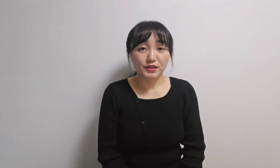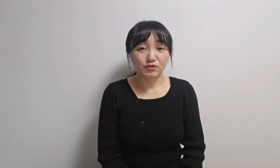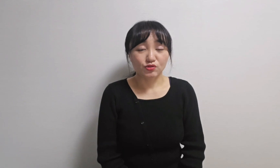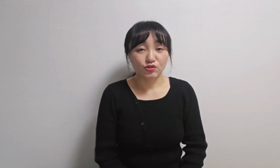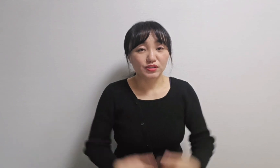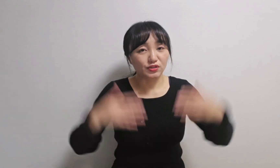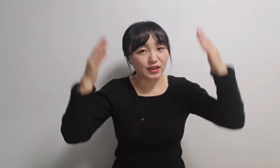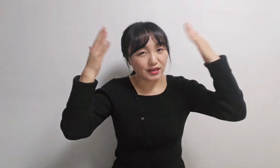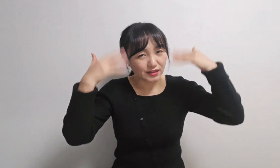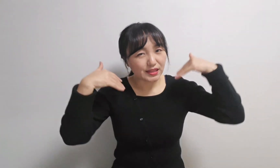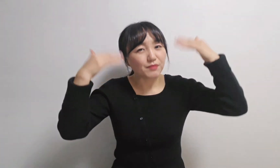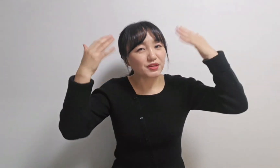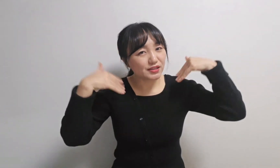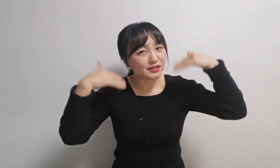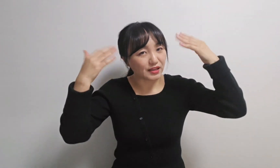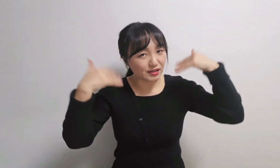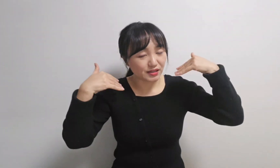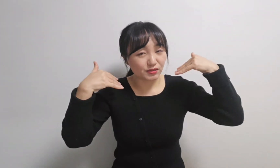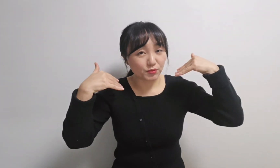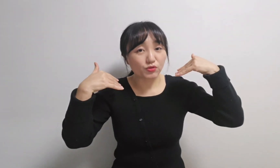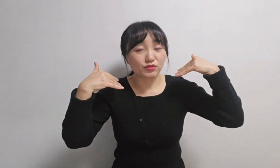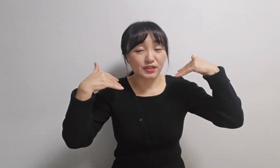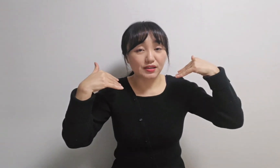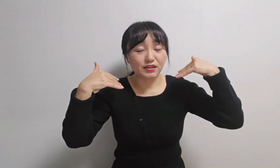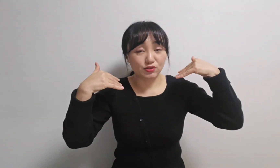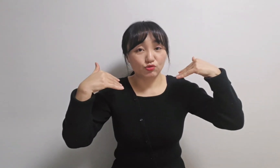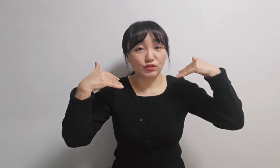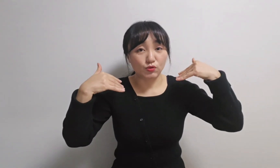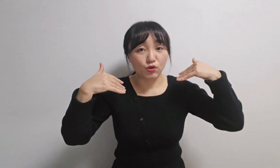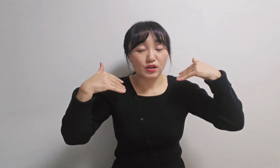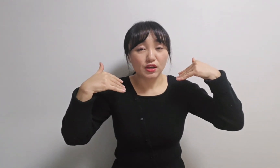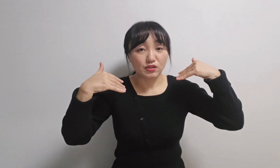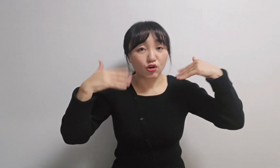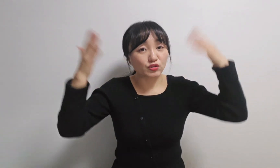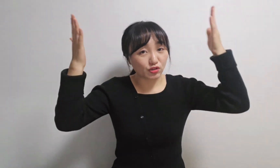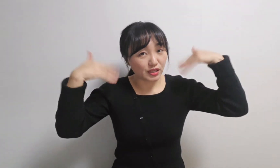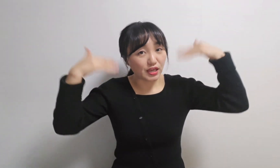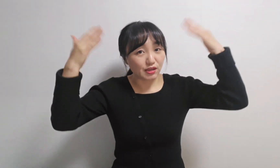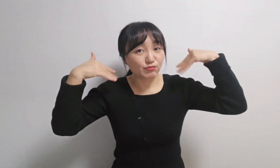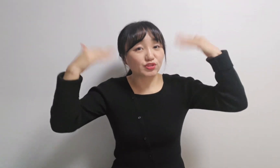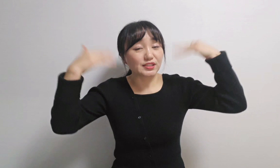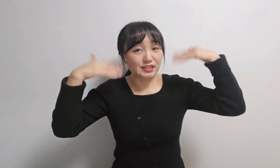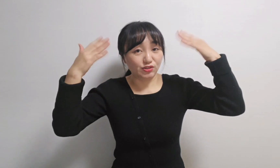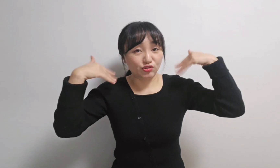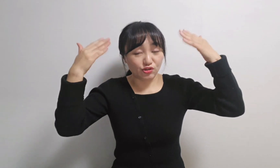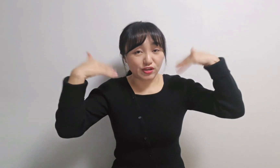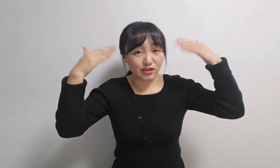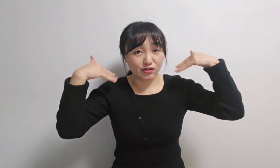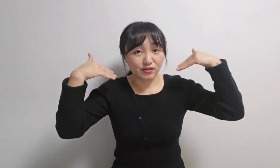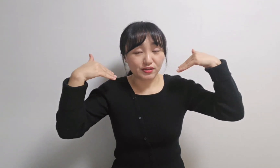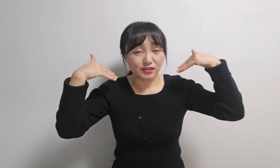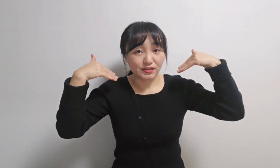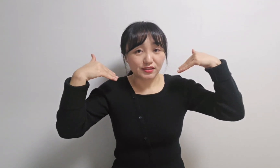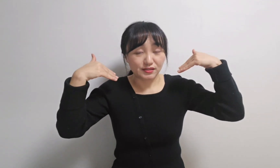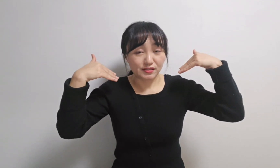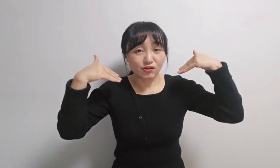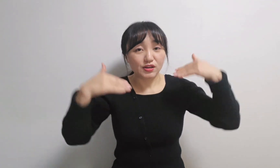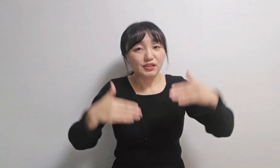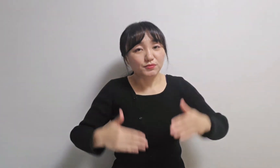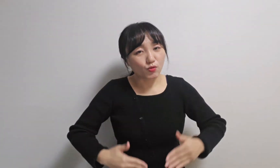여름이라는 수어는 이렇게 땀이 흘린다 라는 표현으로 생각하셔도 되고, 더워서 이렇게 부채질 해주는 거예요. 그래서